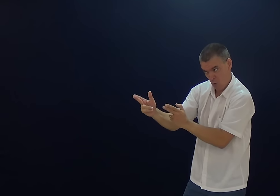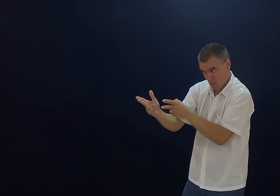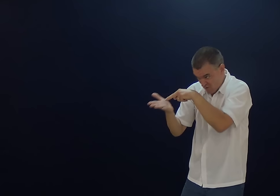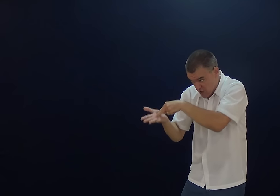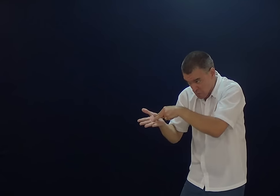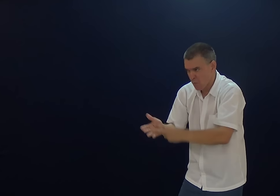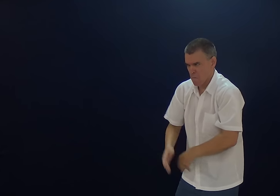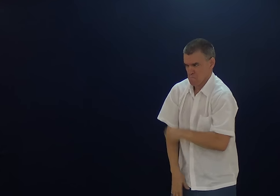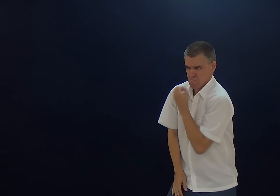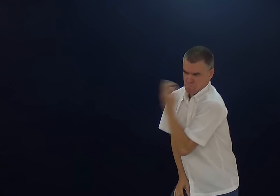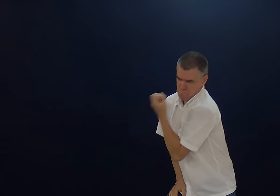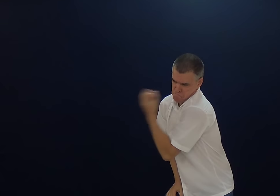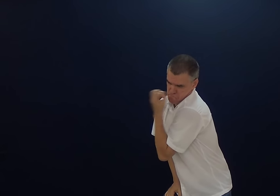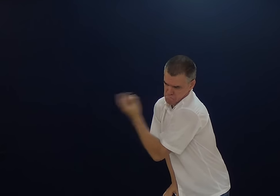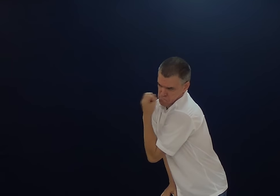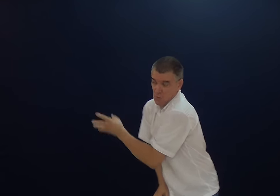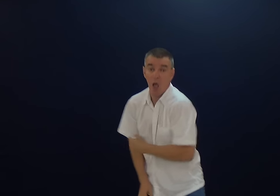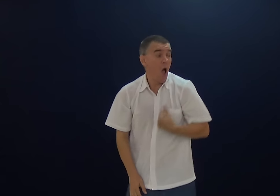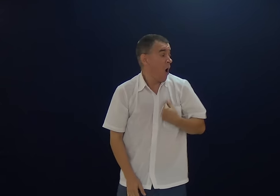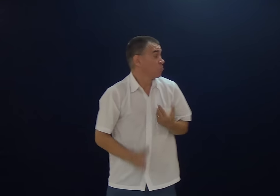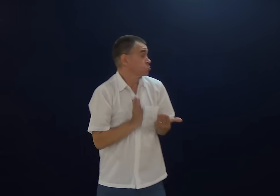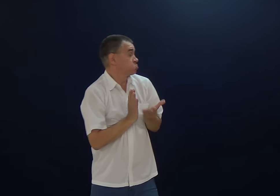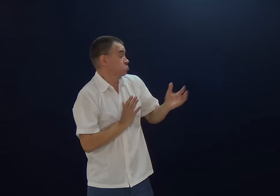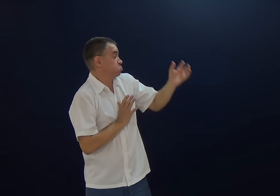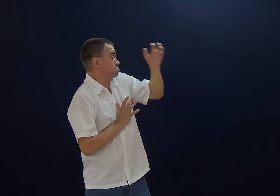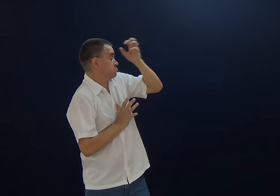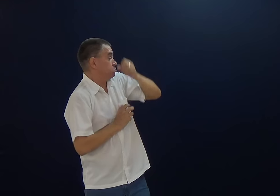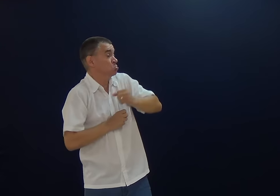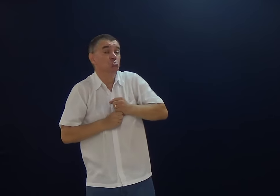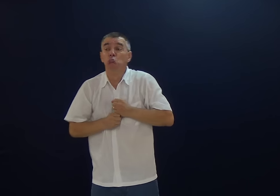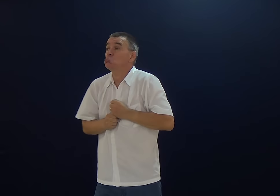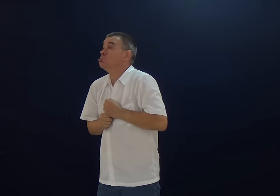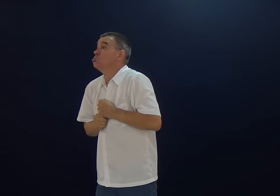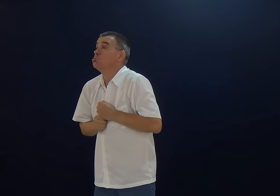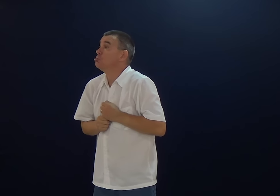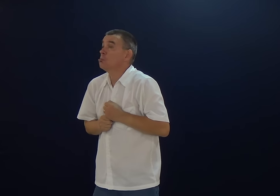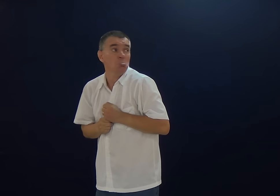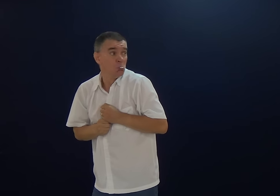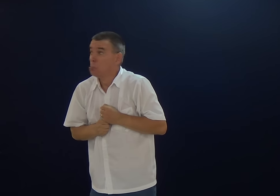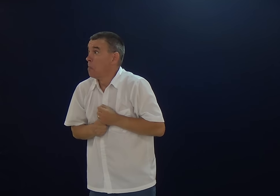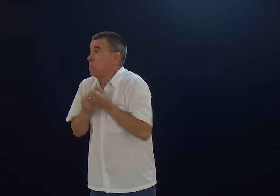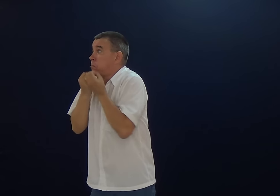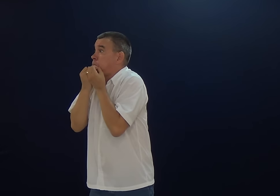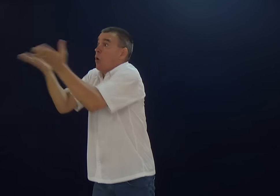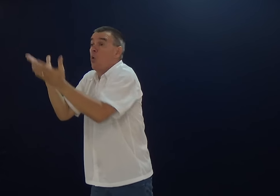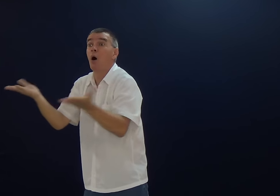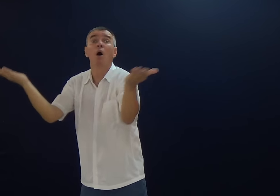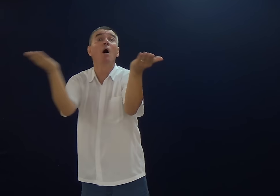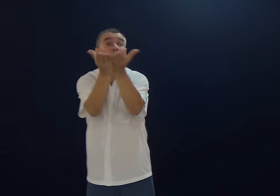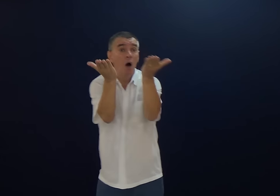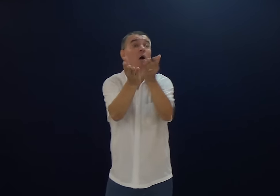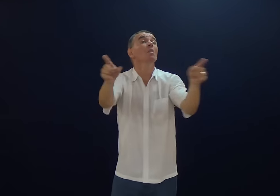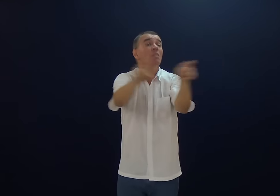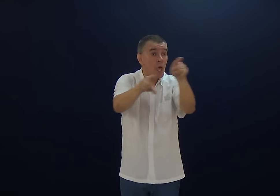mensagem ele é igual quem um discípulo de Jesus um cristão ou alguém que não tem nada a ver com